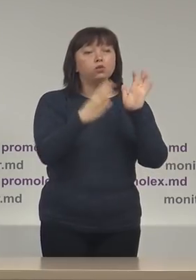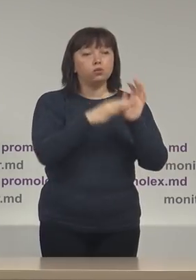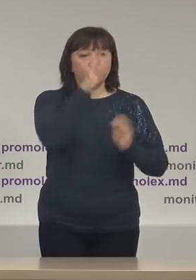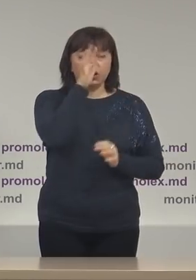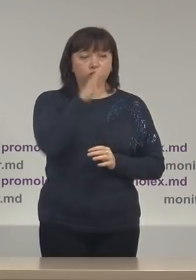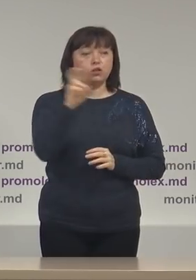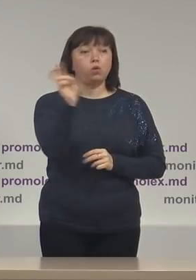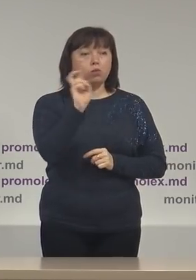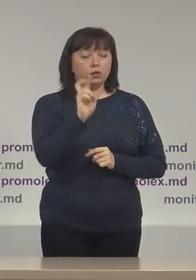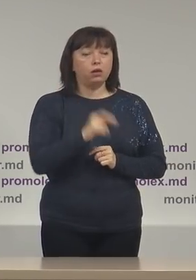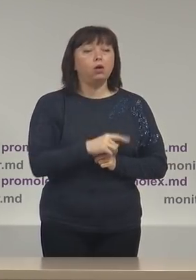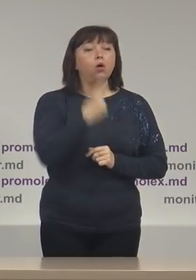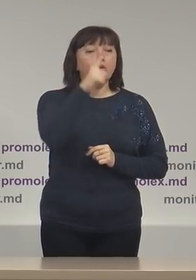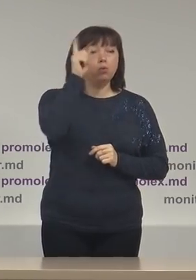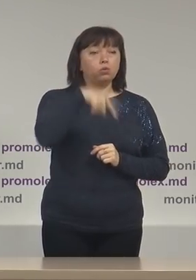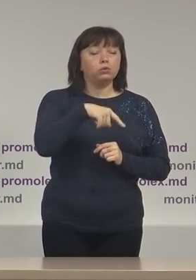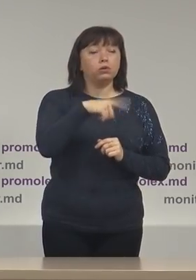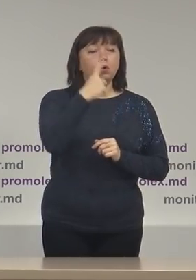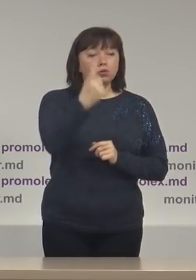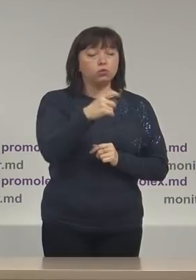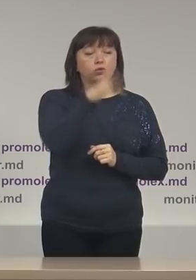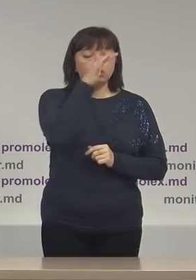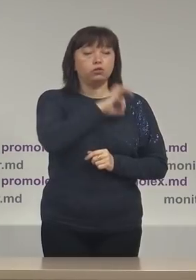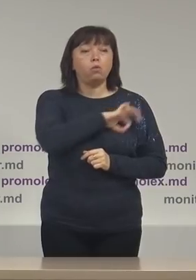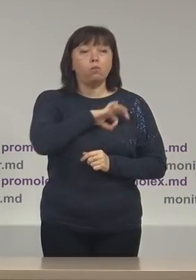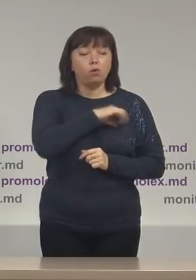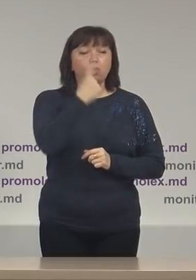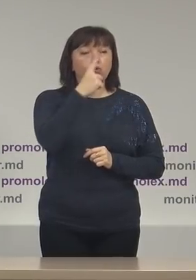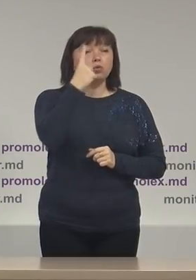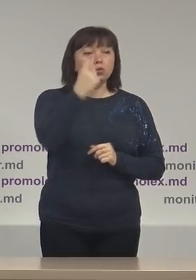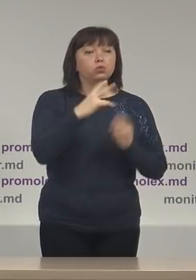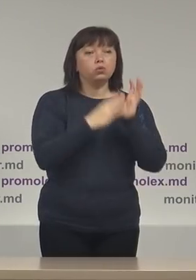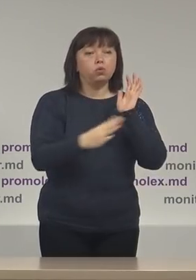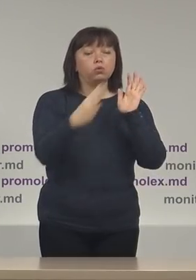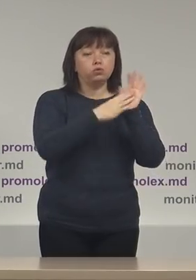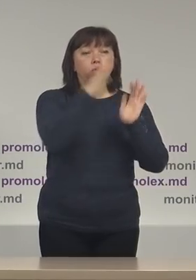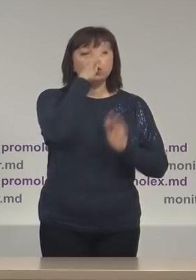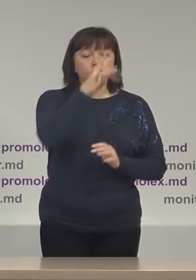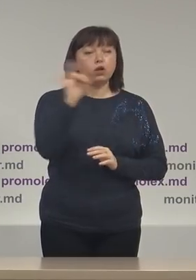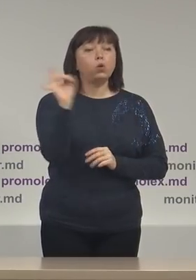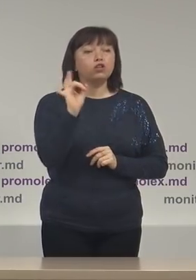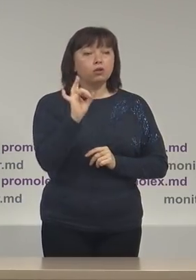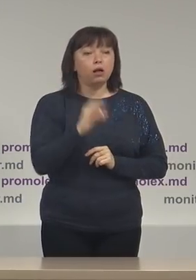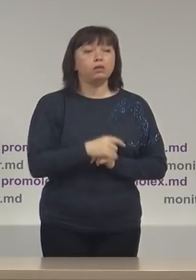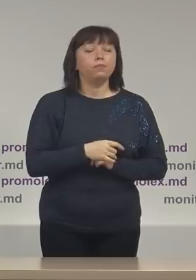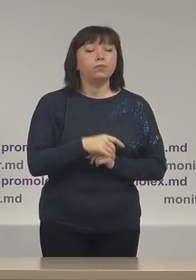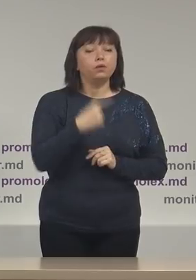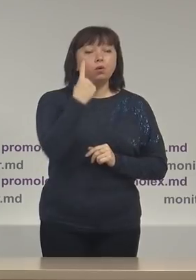1/19 Chișinău-Botanica, 1/100 Chișinău-Buiucani, 1/199 Chișinău-Râșcani,